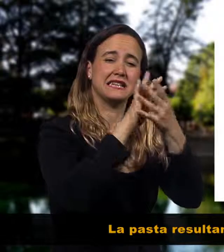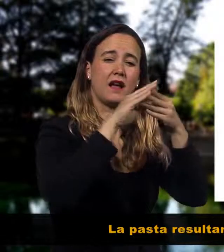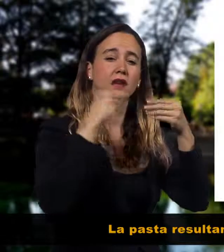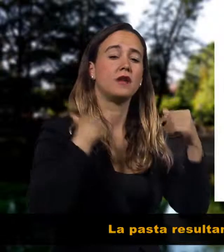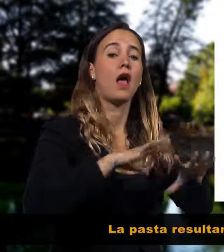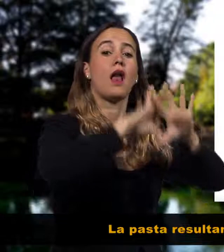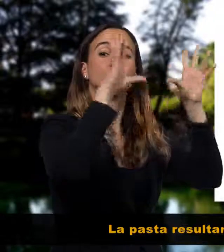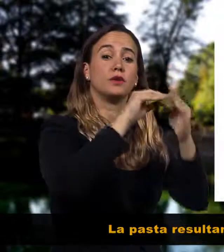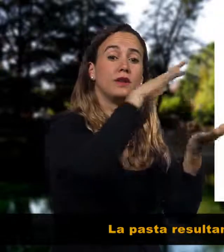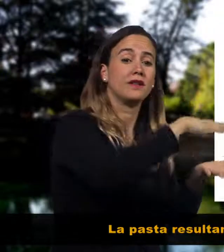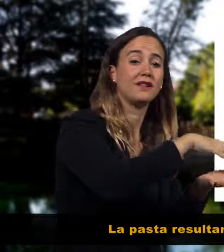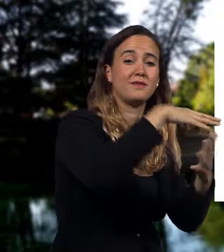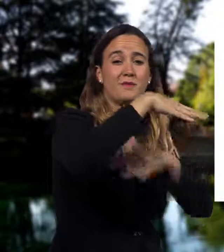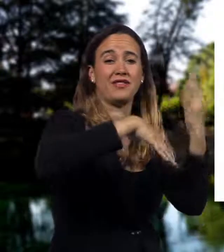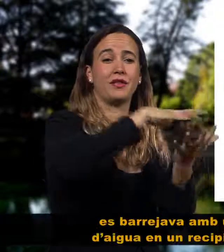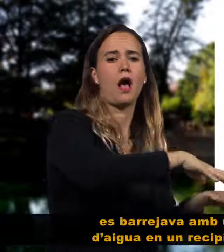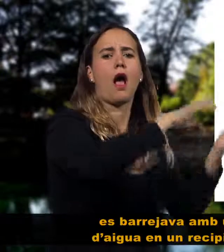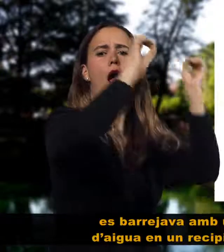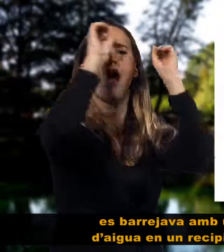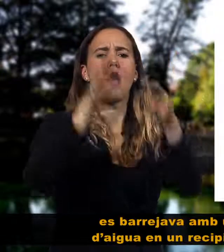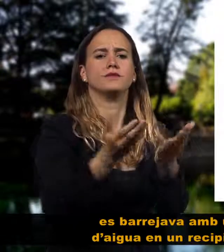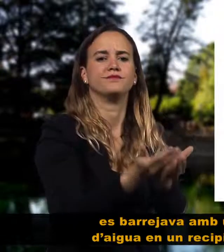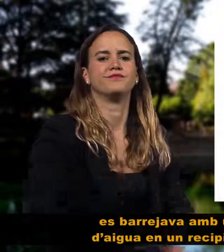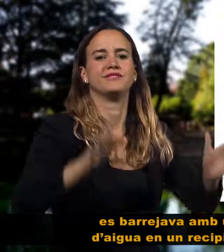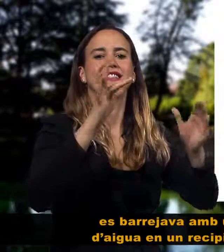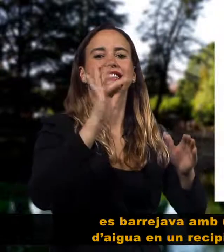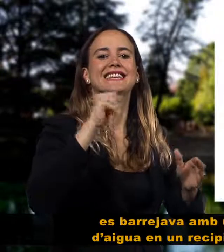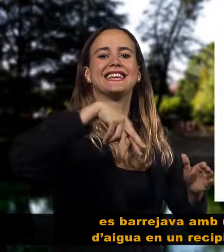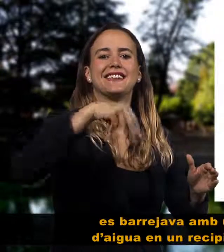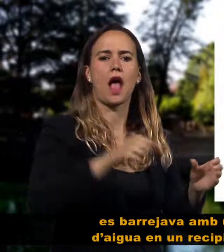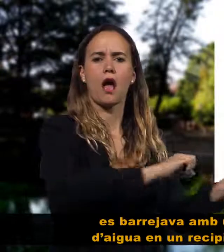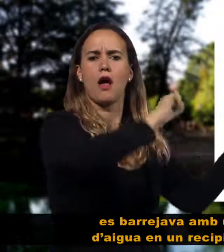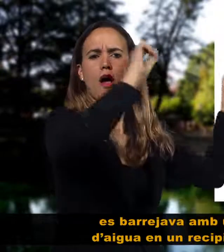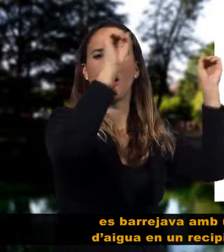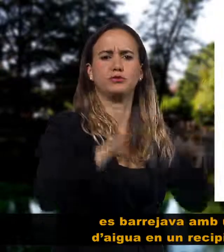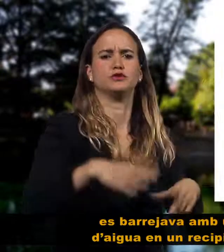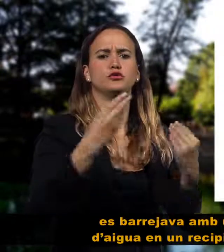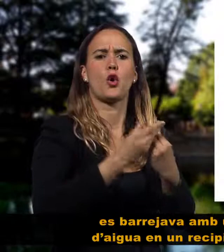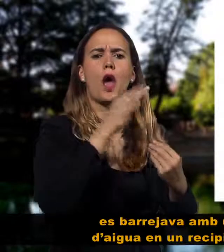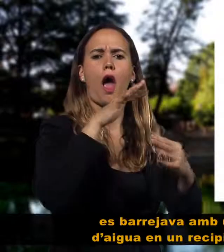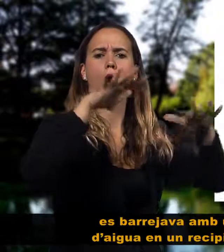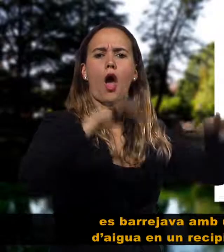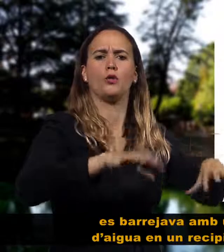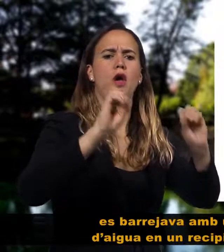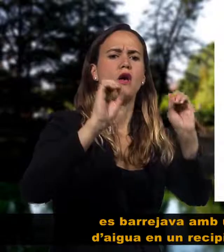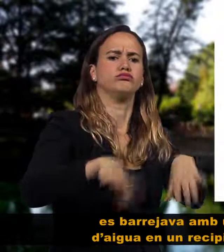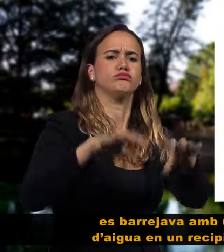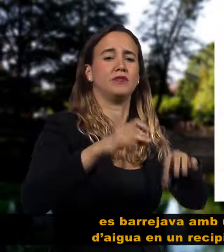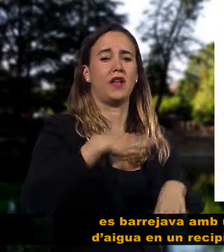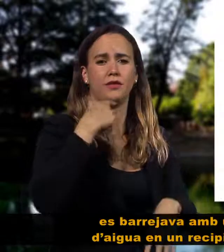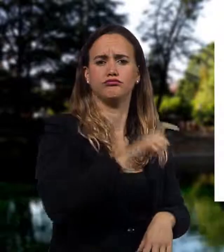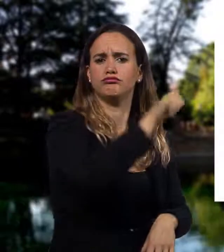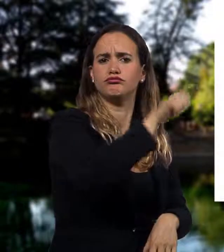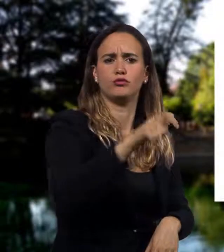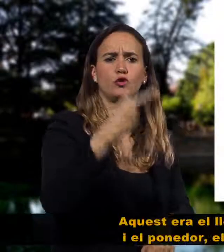La pasta resultant de la trituració es barrejava amb una gran quantitat d'aigua en un recipient anomenat tina.